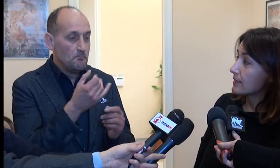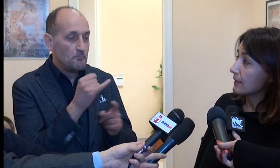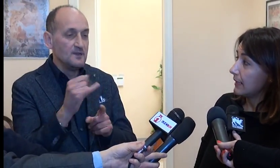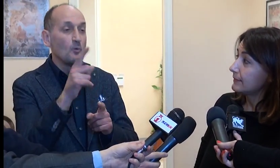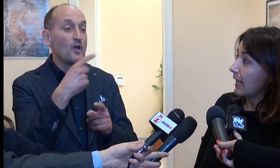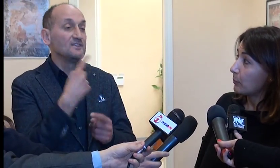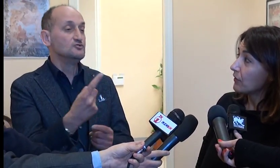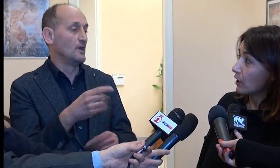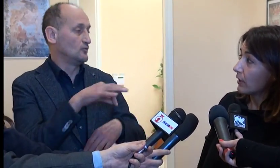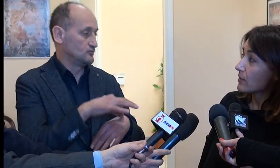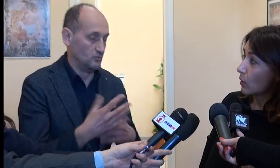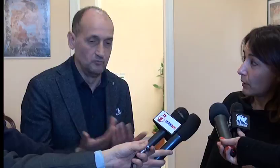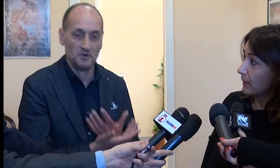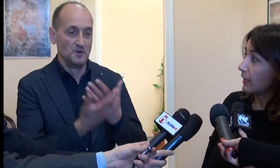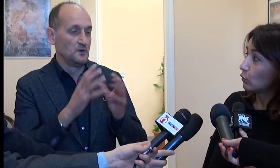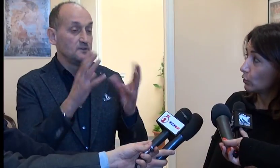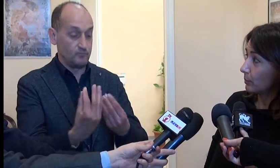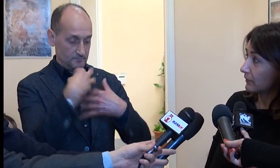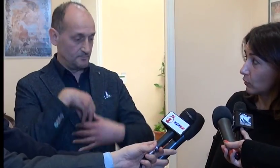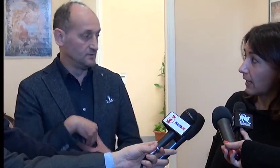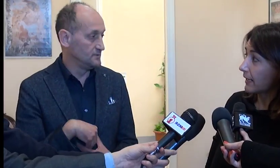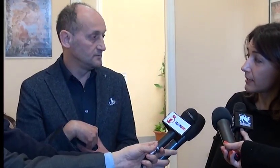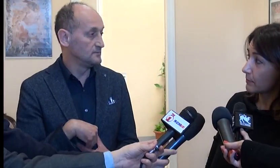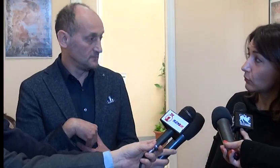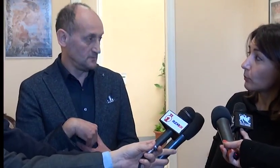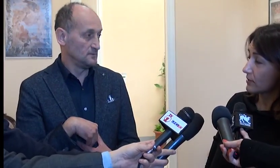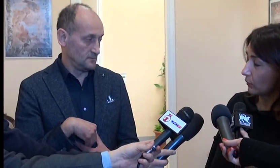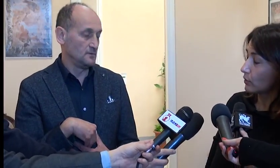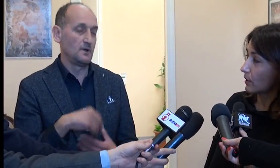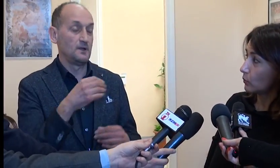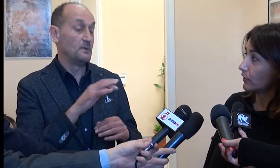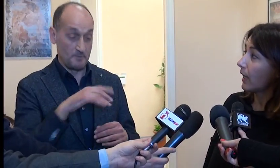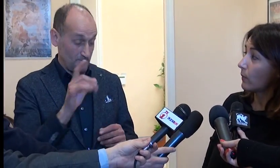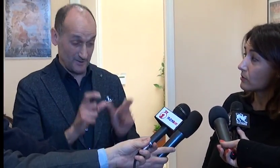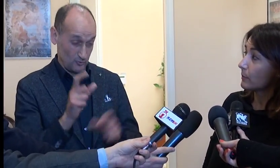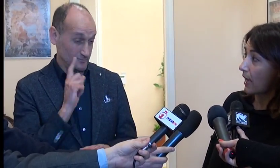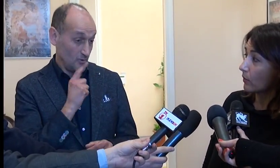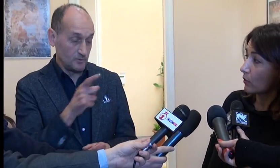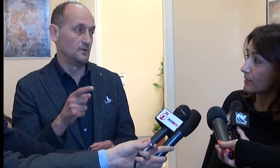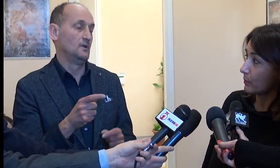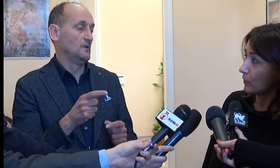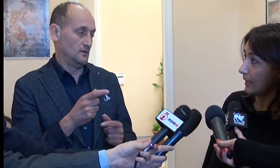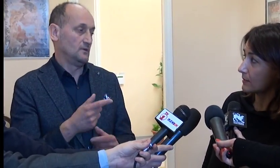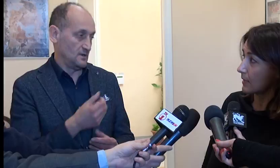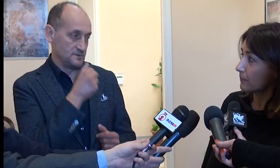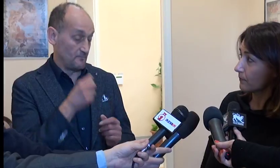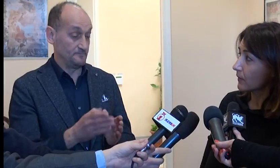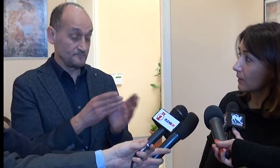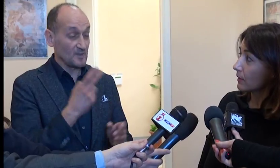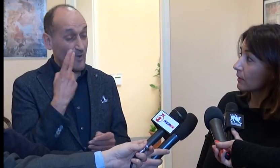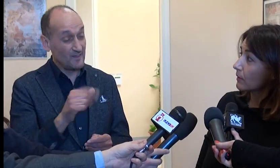la presenza dell'interprete io riesco a capire tutti i particolari rispetto al mio stato di salute e questo mi dà una